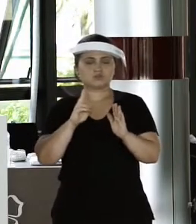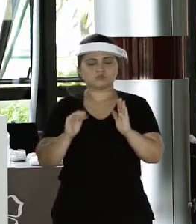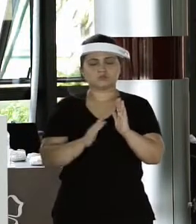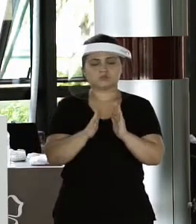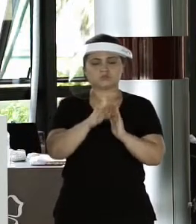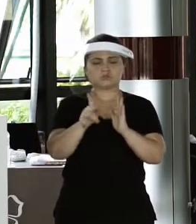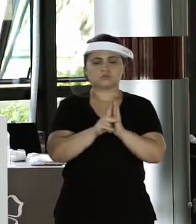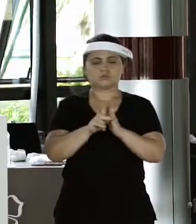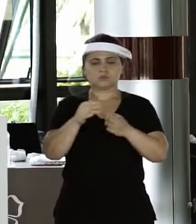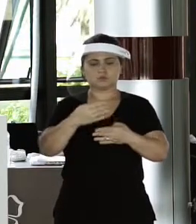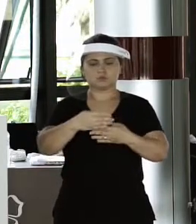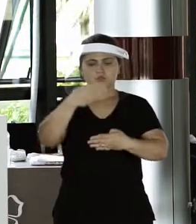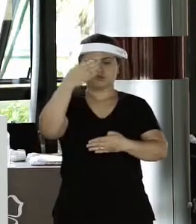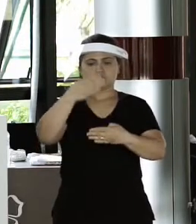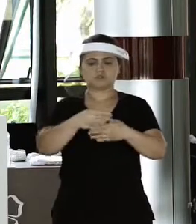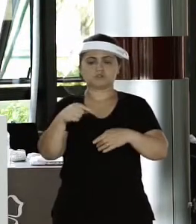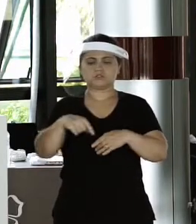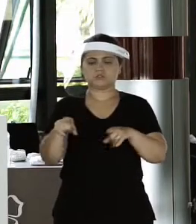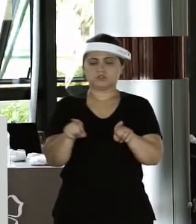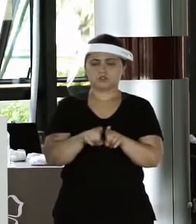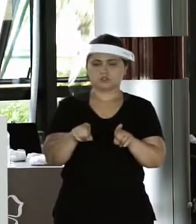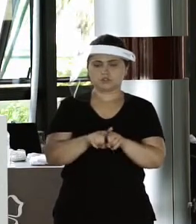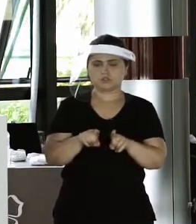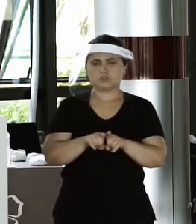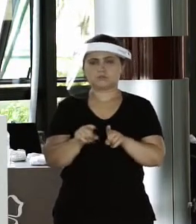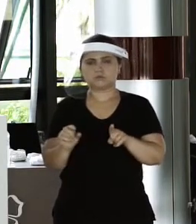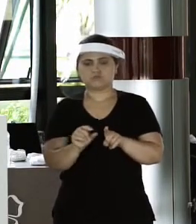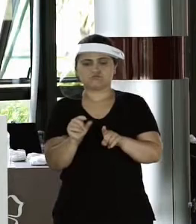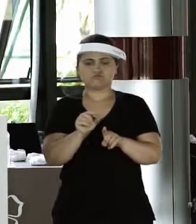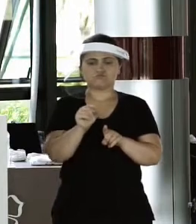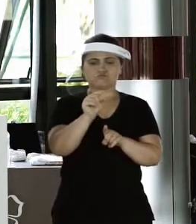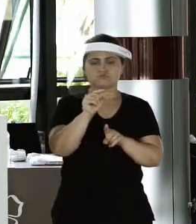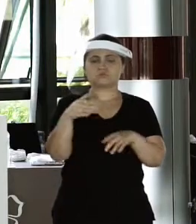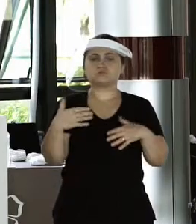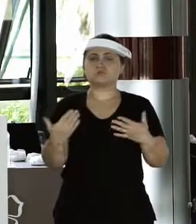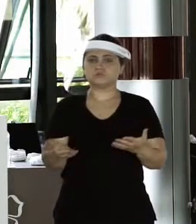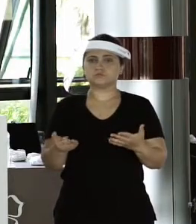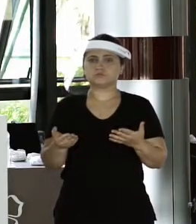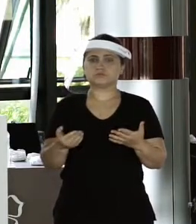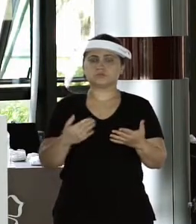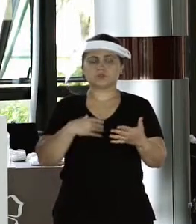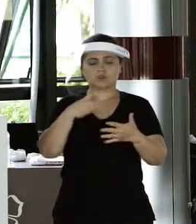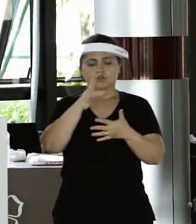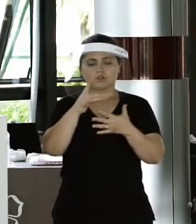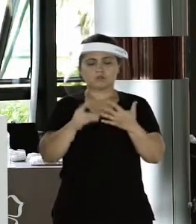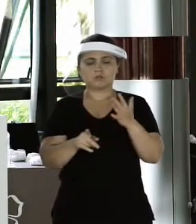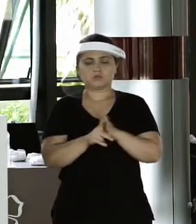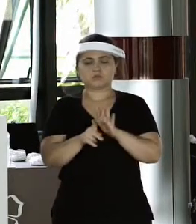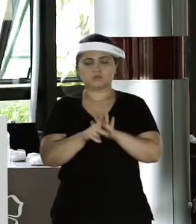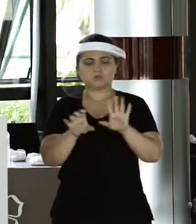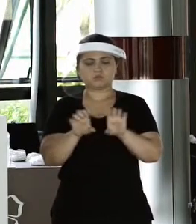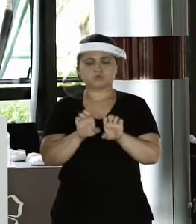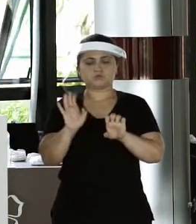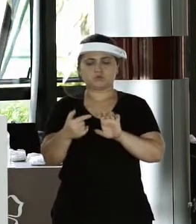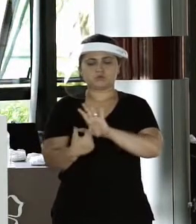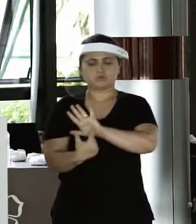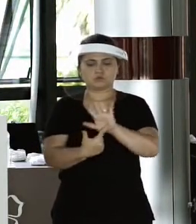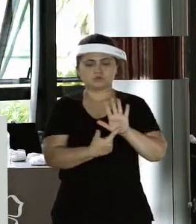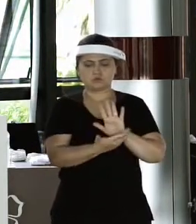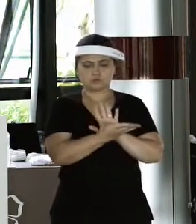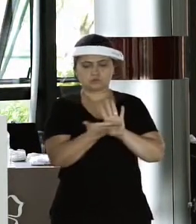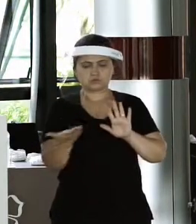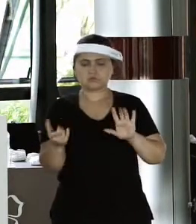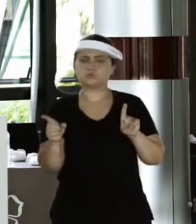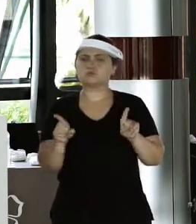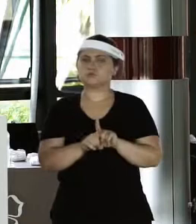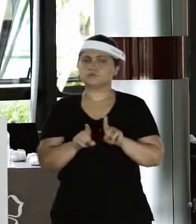fissuras nas fachadas. Ó. Aqui também, tá? Fissuras. Aqui os elementos estruturais que eu já mostrei para vocês